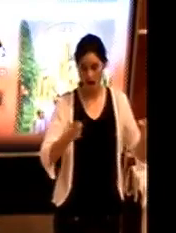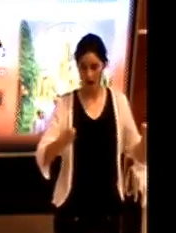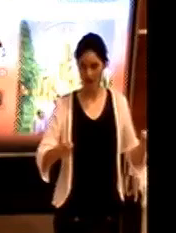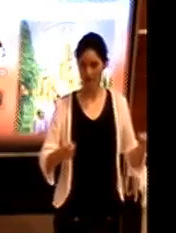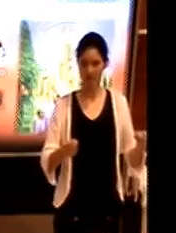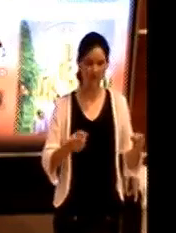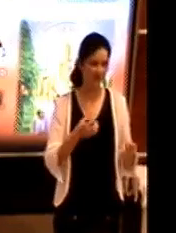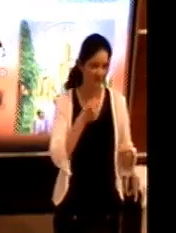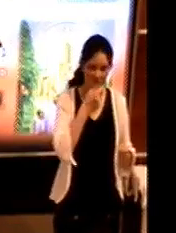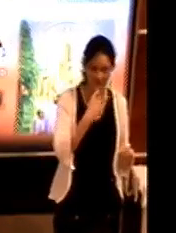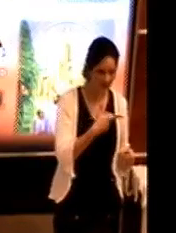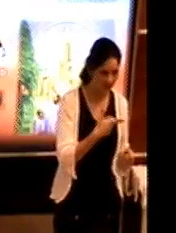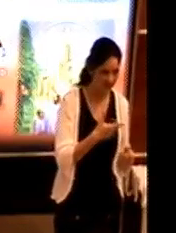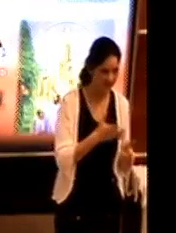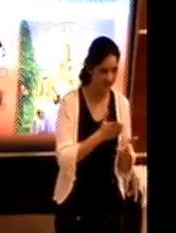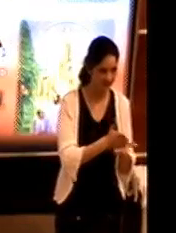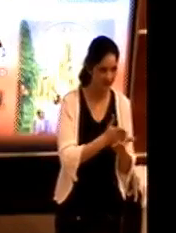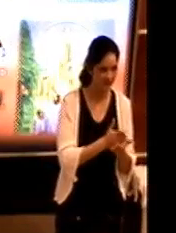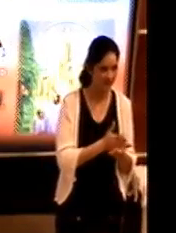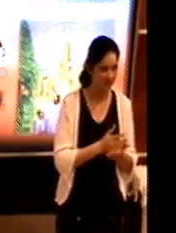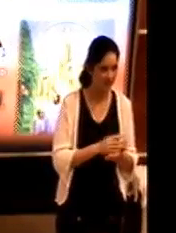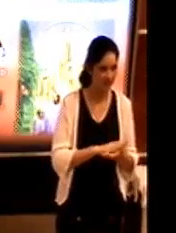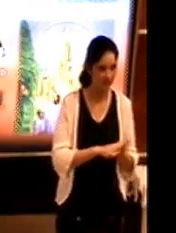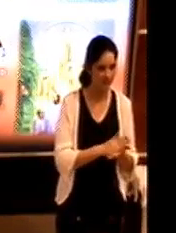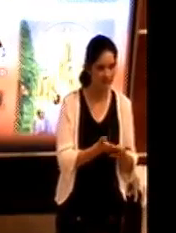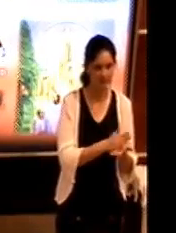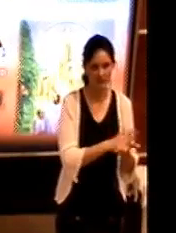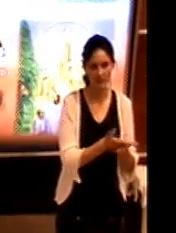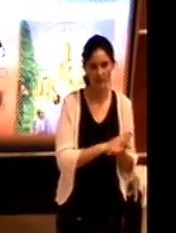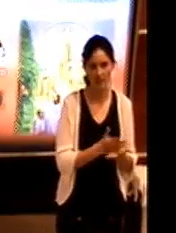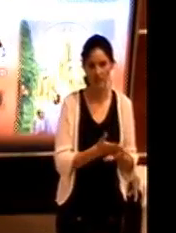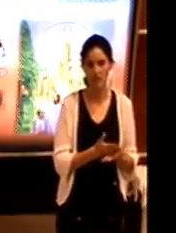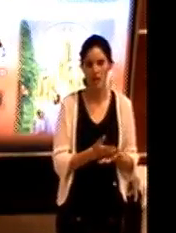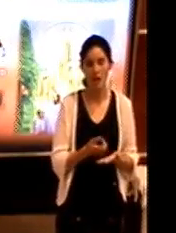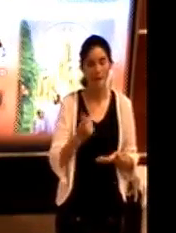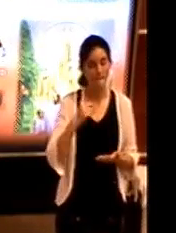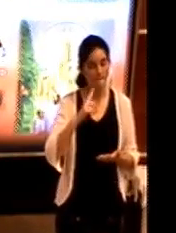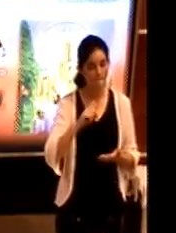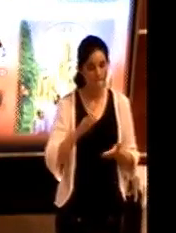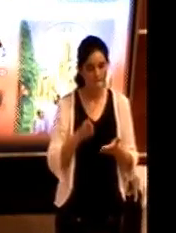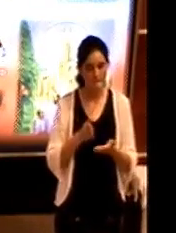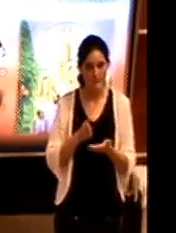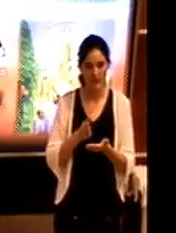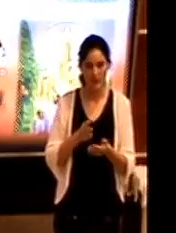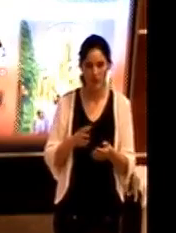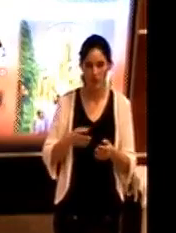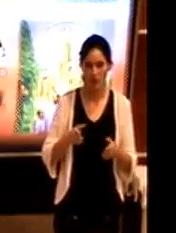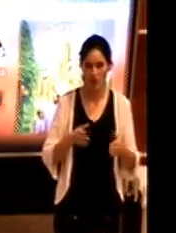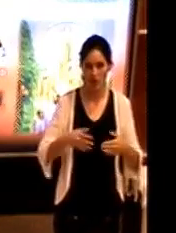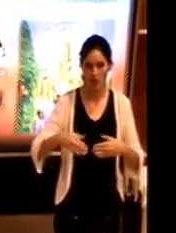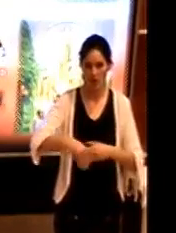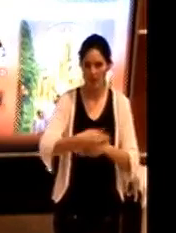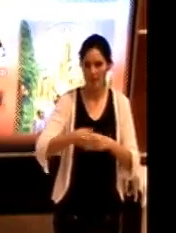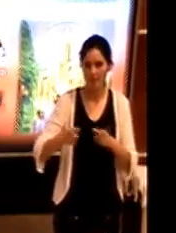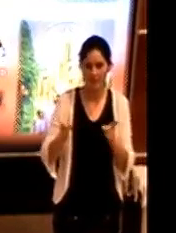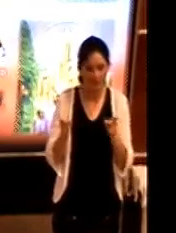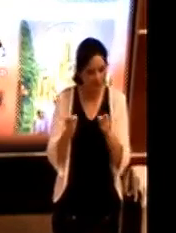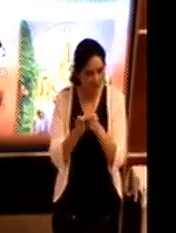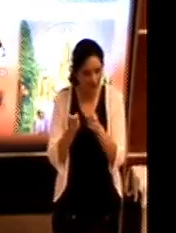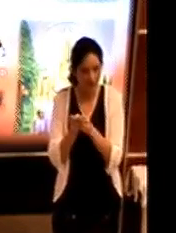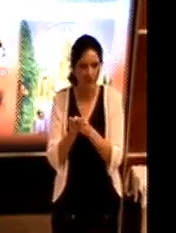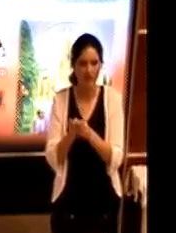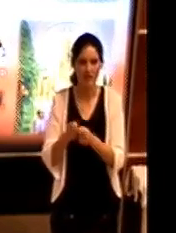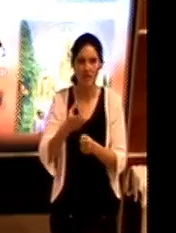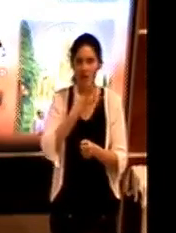camino ancho es la voluntad propia. El camino angosto es mi voluntad. Sigue en ese camino para